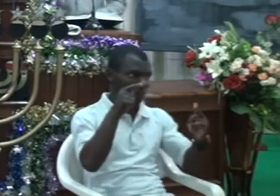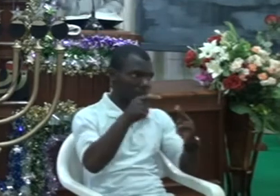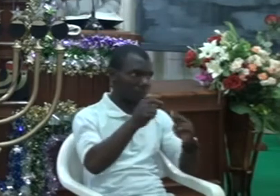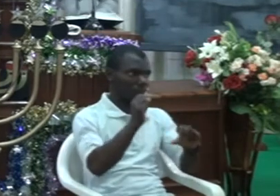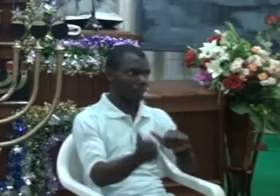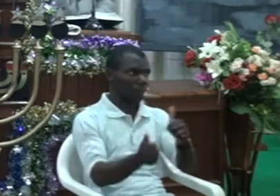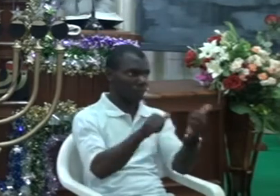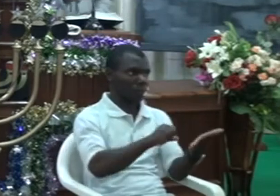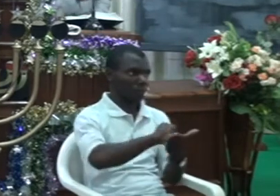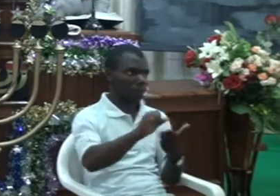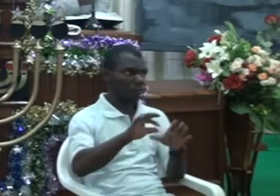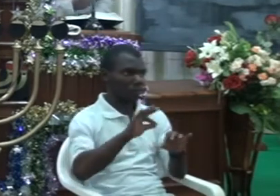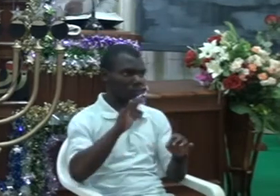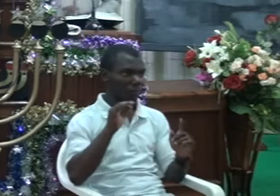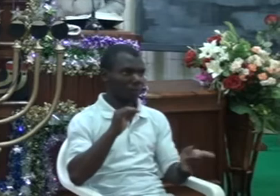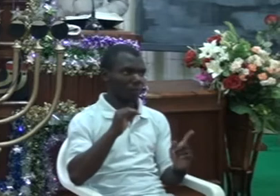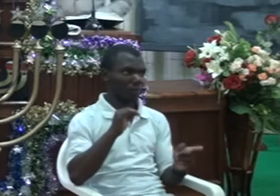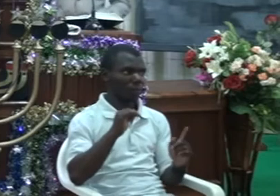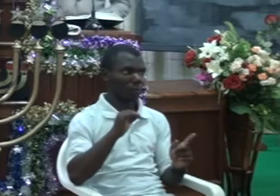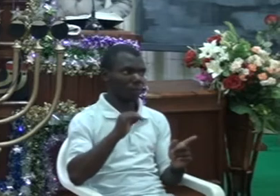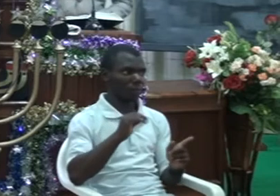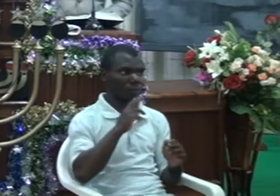Et si on n'arrive pas à être baptisé du Saint-Esprit,